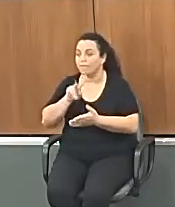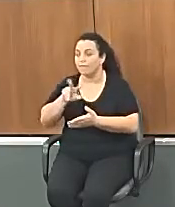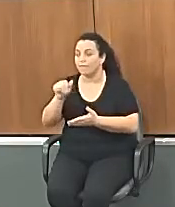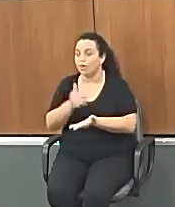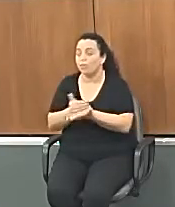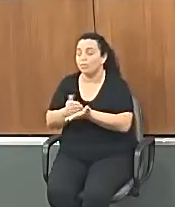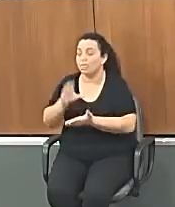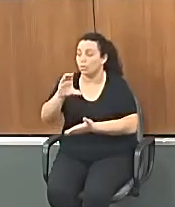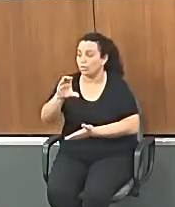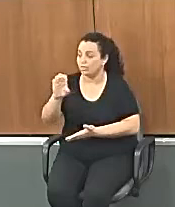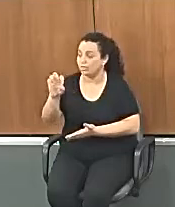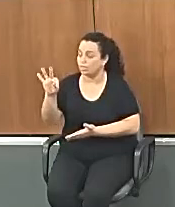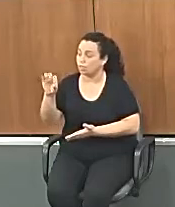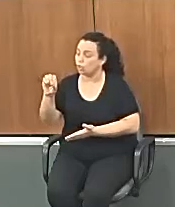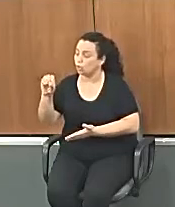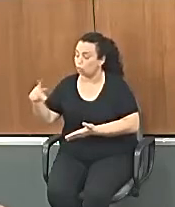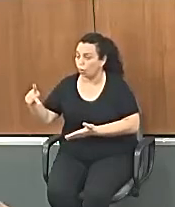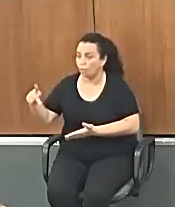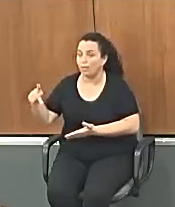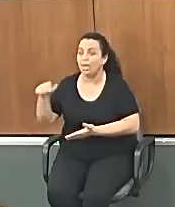ser top ten algumas